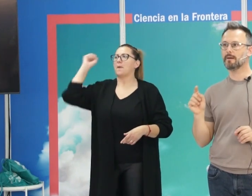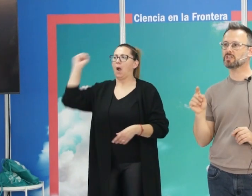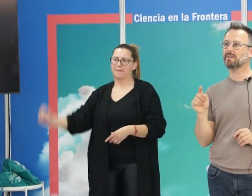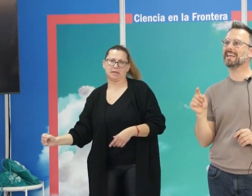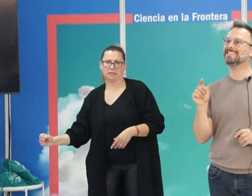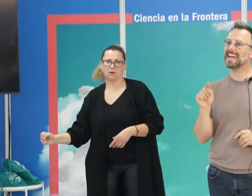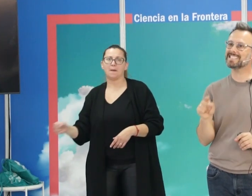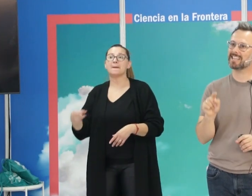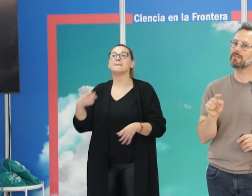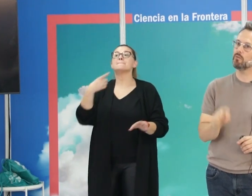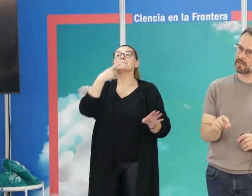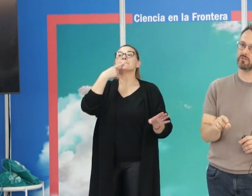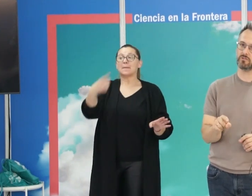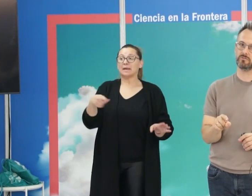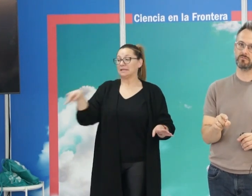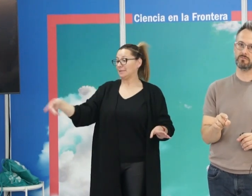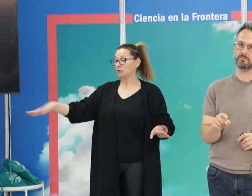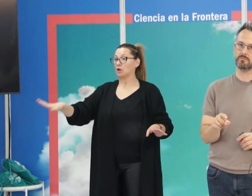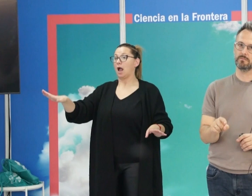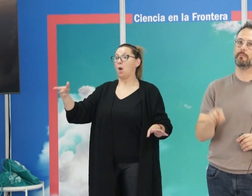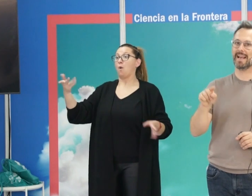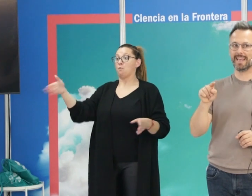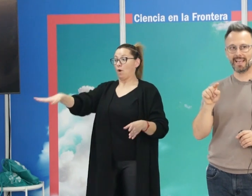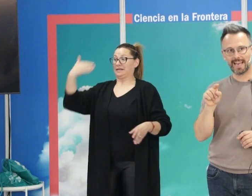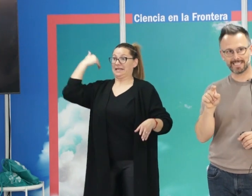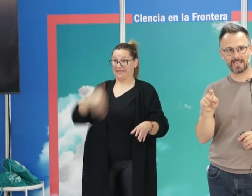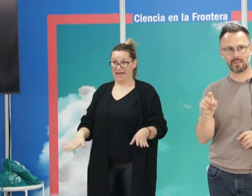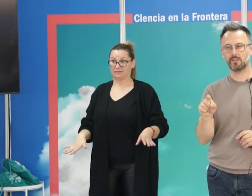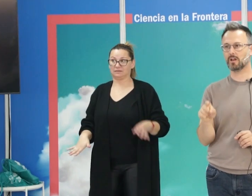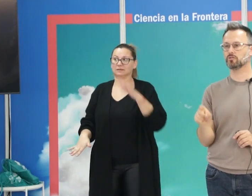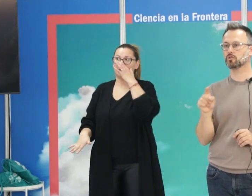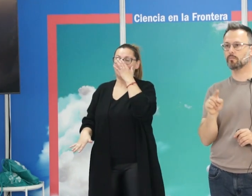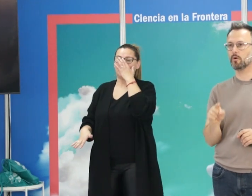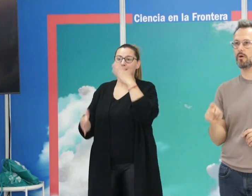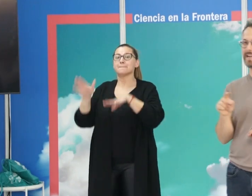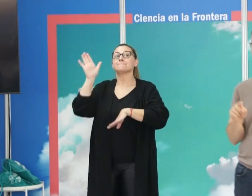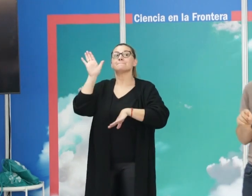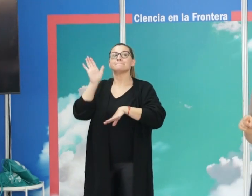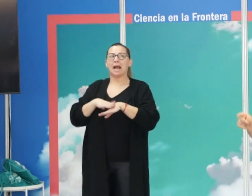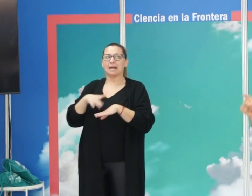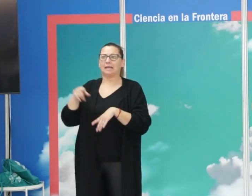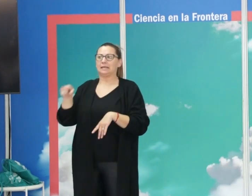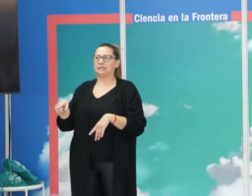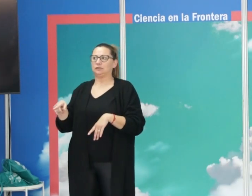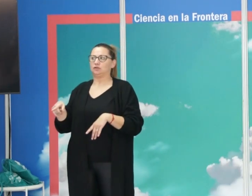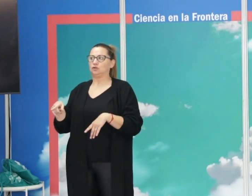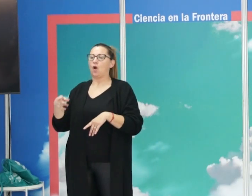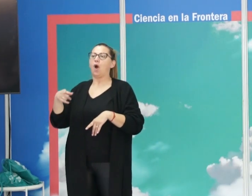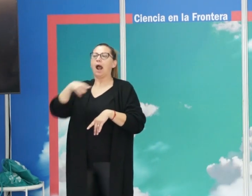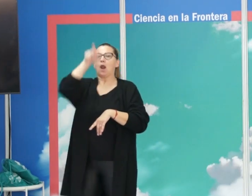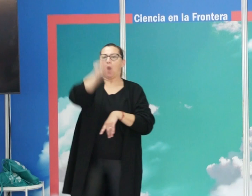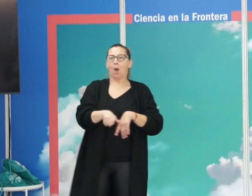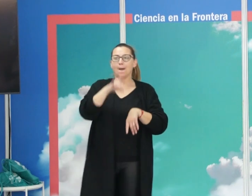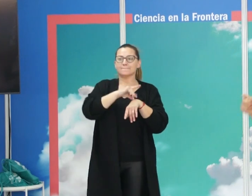estén, vamos a decir que ya están muertos para que la extracción de órganos no suponga una amenaza para los cirujanos de